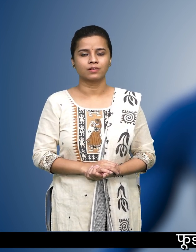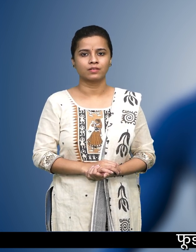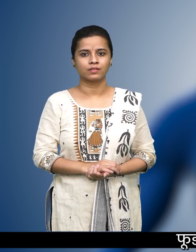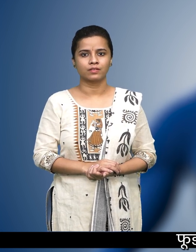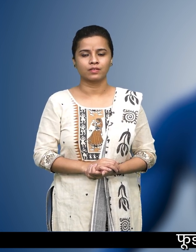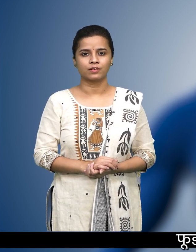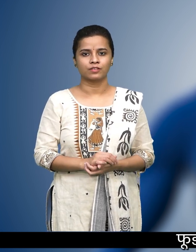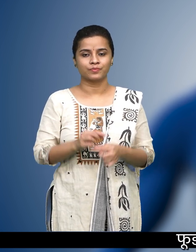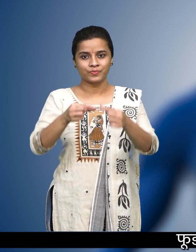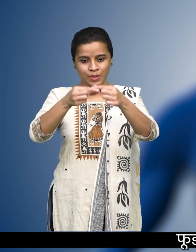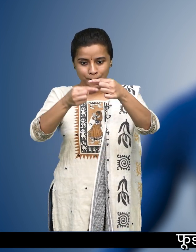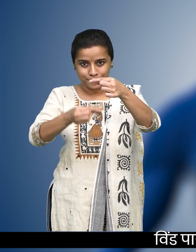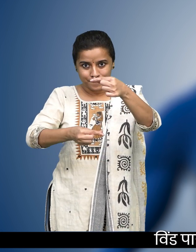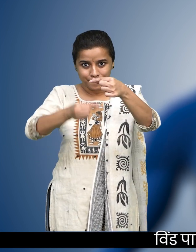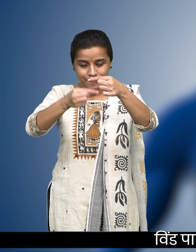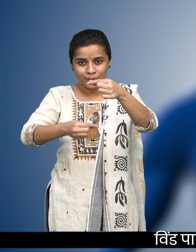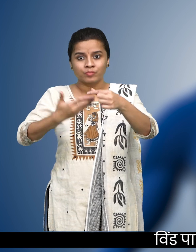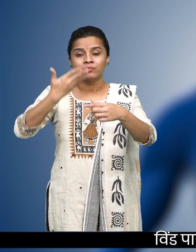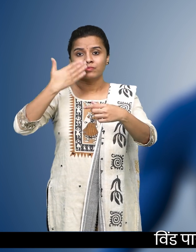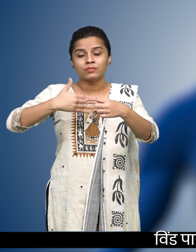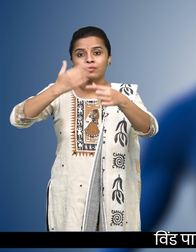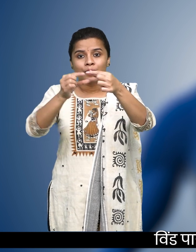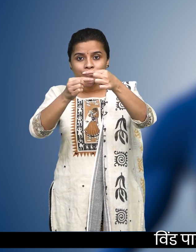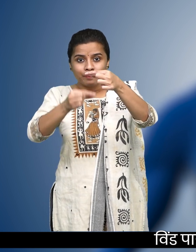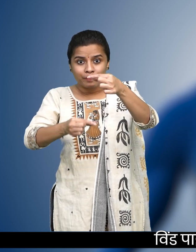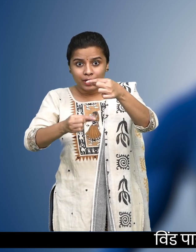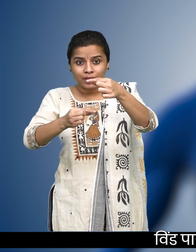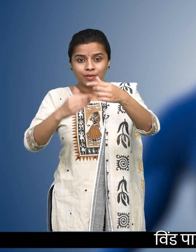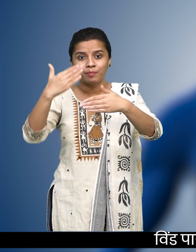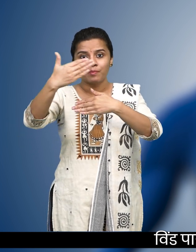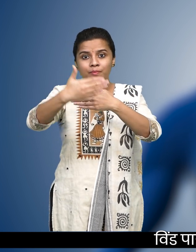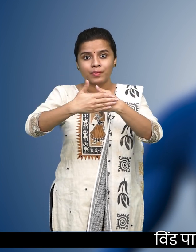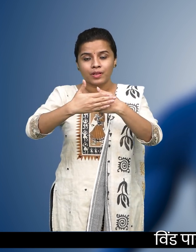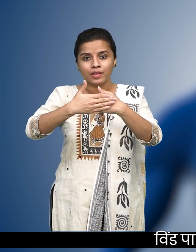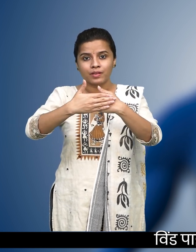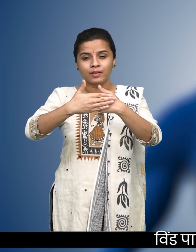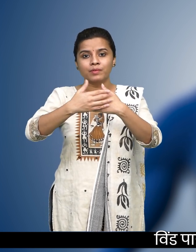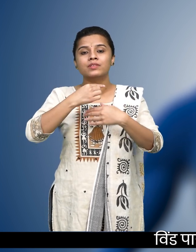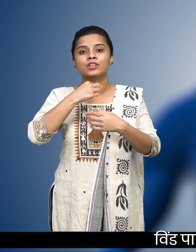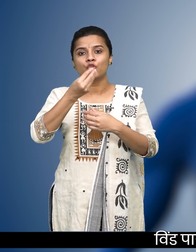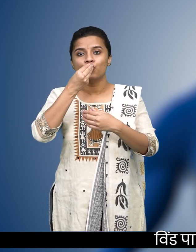फूड पाईपच्या समोर विंड पाईप असतो. विंड पाईपच्या सुरुवातीला एक झाकण असते.